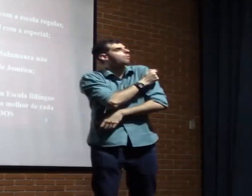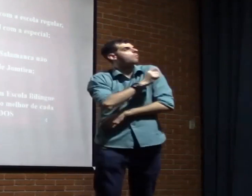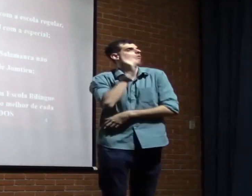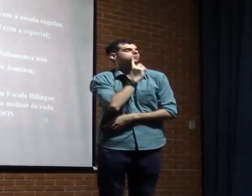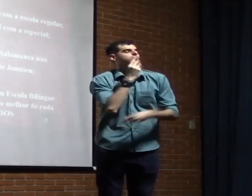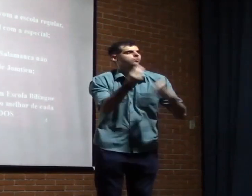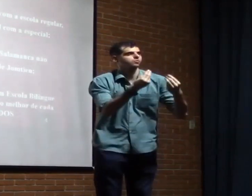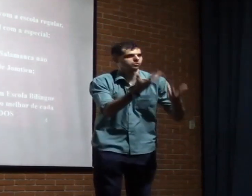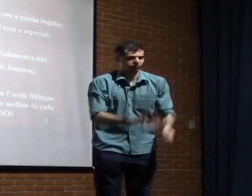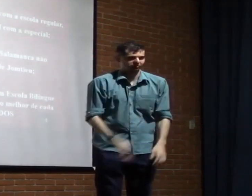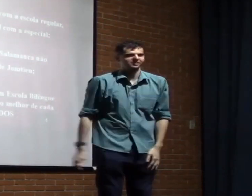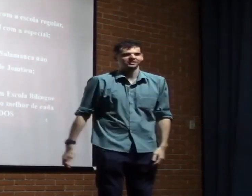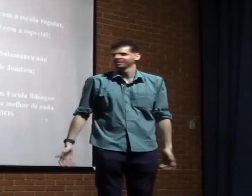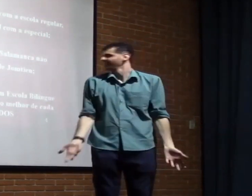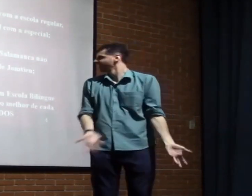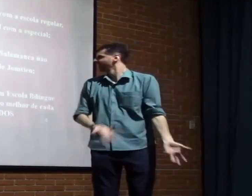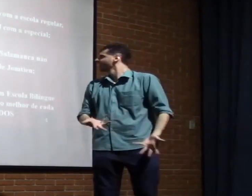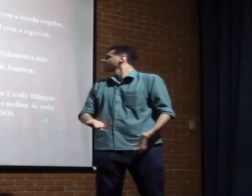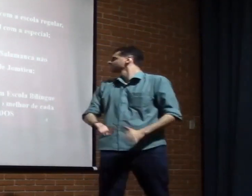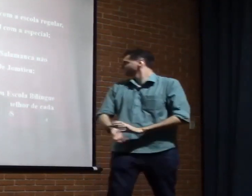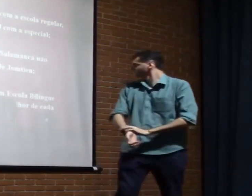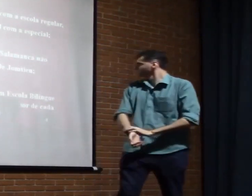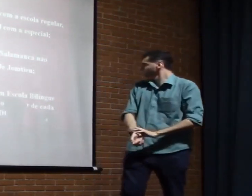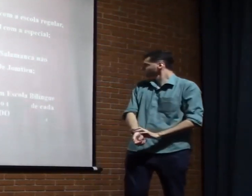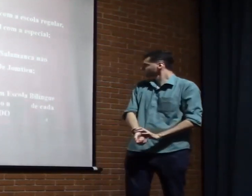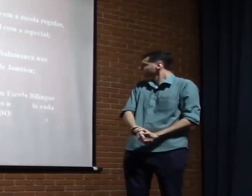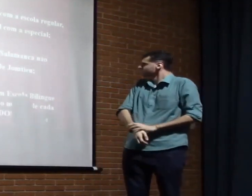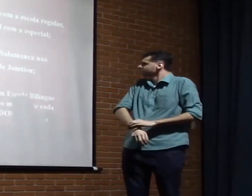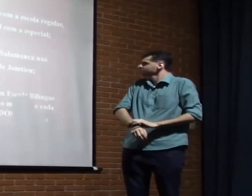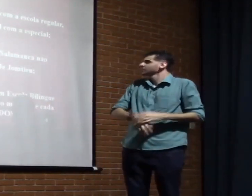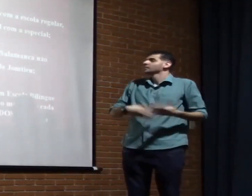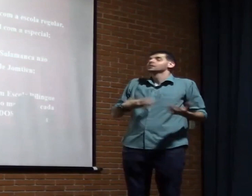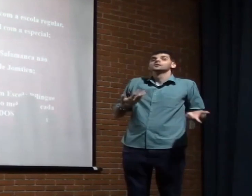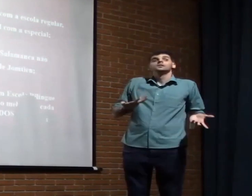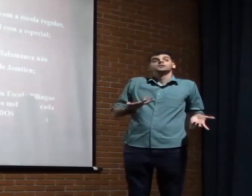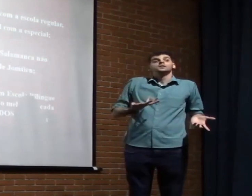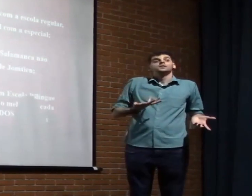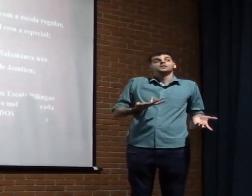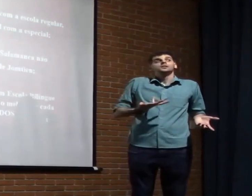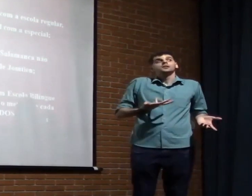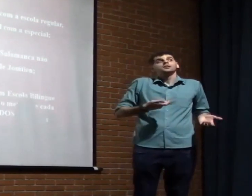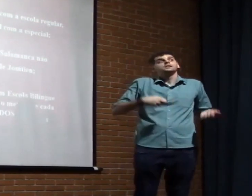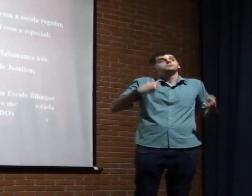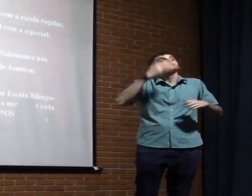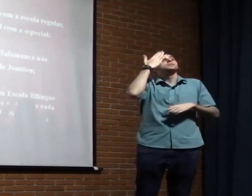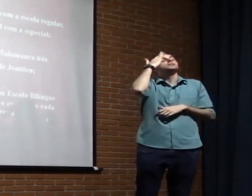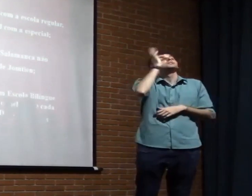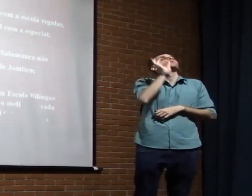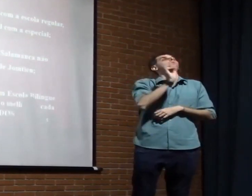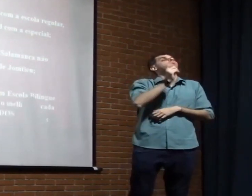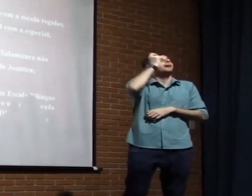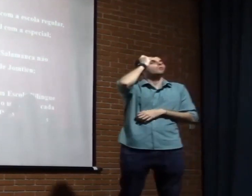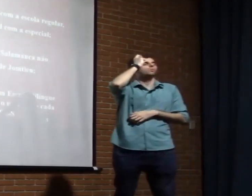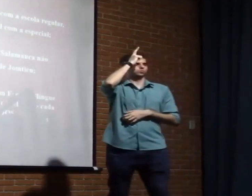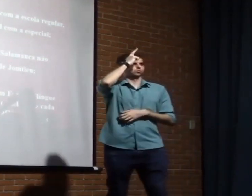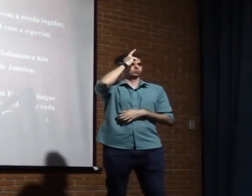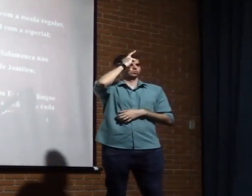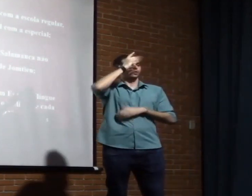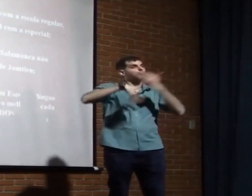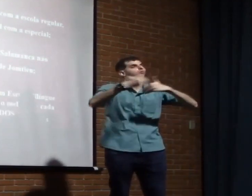e a sua ocupação nesses espaços, o respeito, mas também demorou para que isso acontecesse, né? A gente precisa entender essa